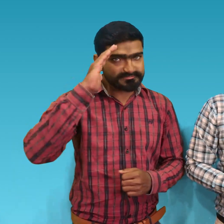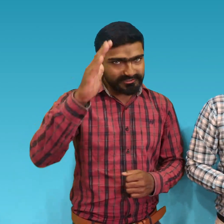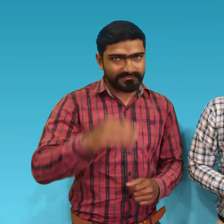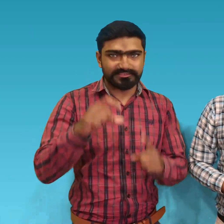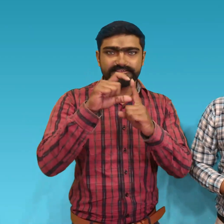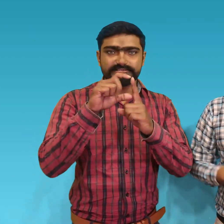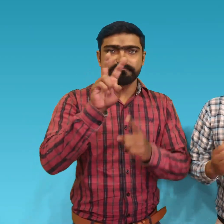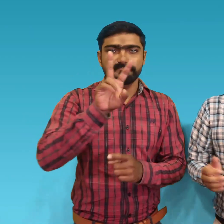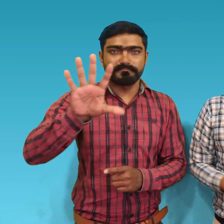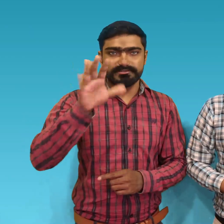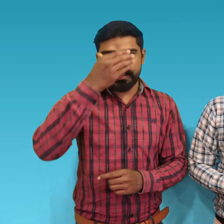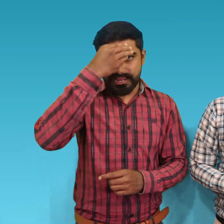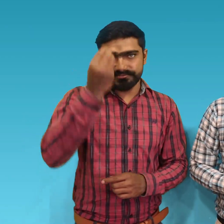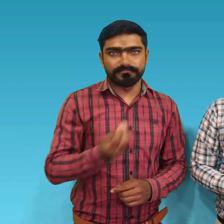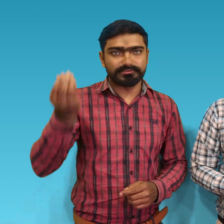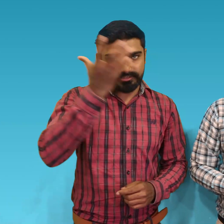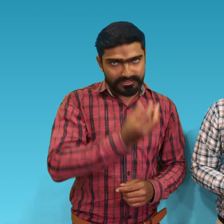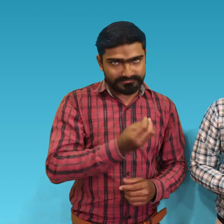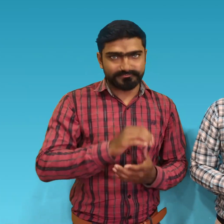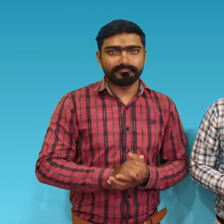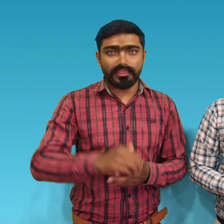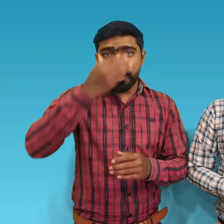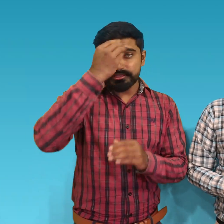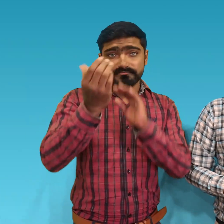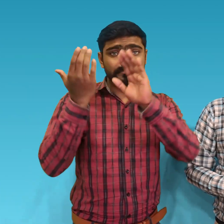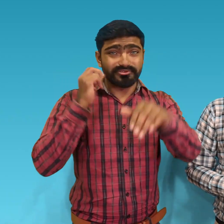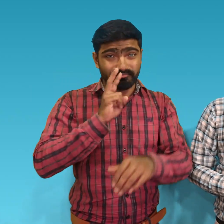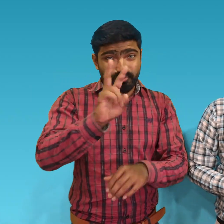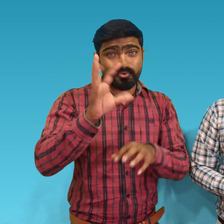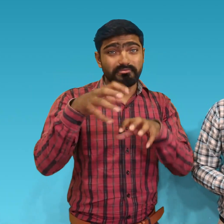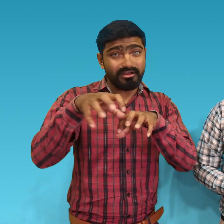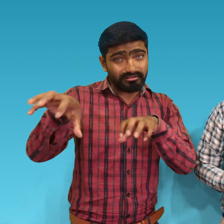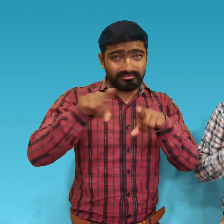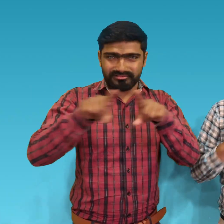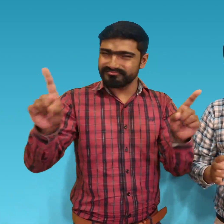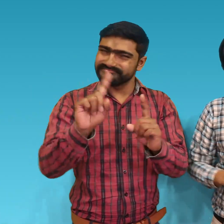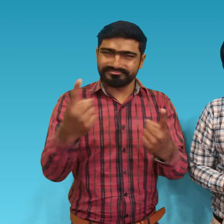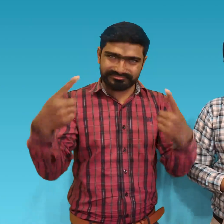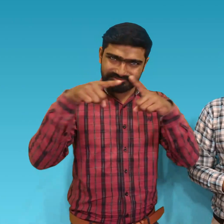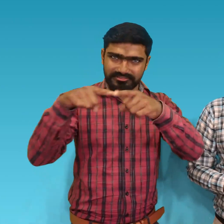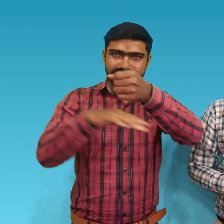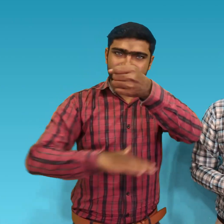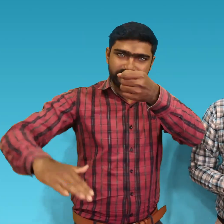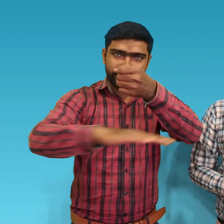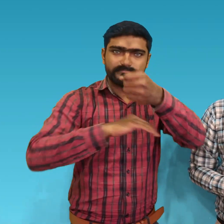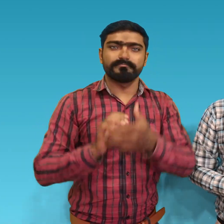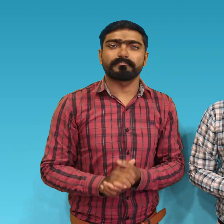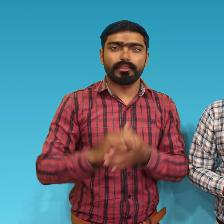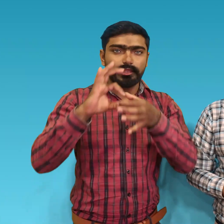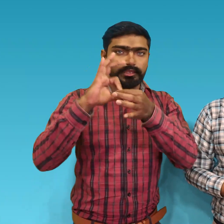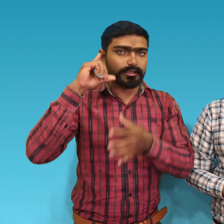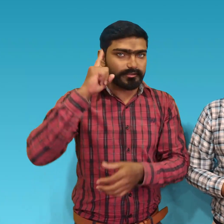Assalamu alaikum. जैसा कि आपको मालूम है कि 25th of December is Qaid-e-Azam Day and Qaid-e-Azam always advocated for the rights of